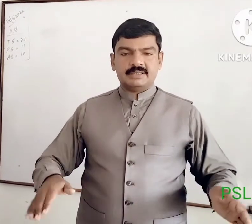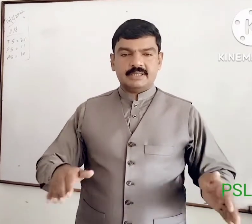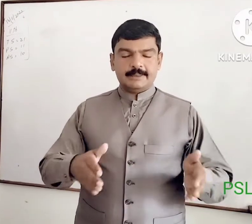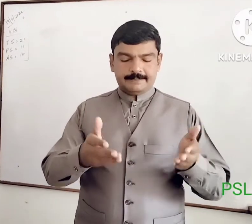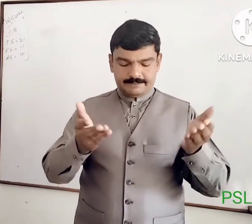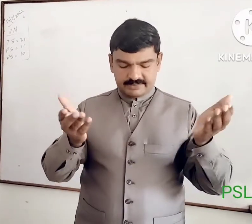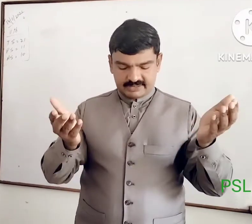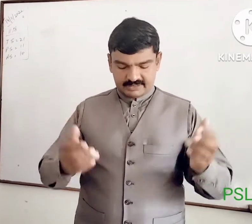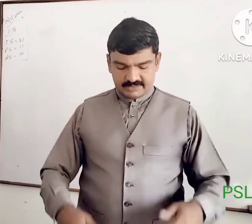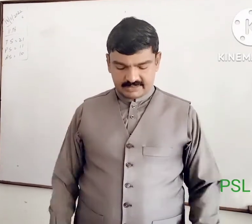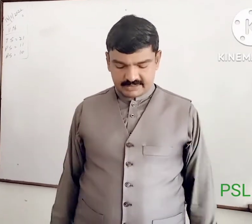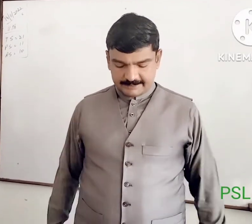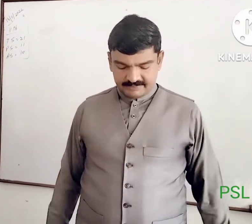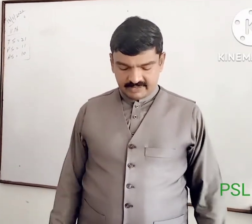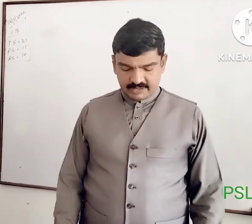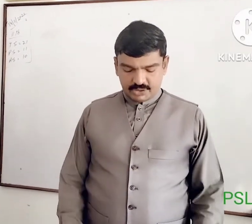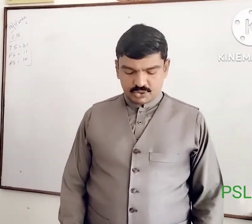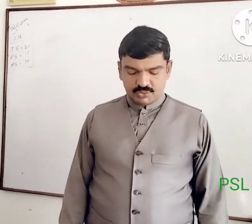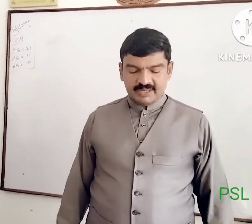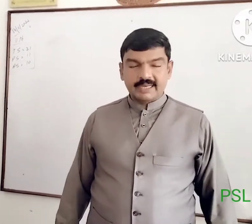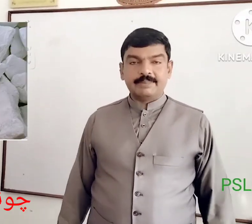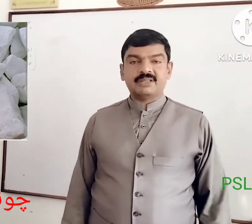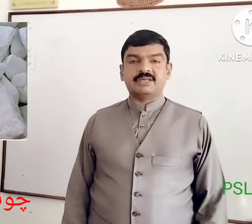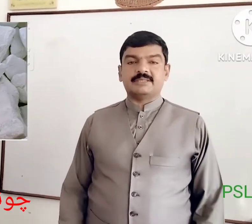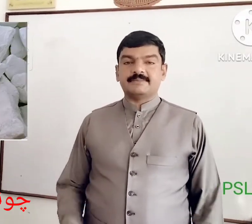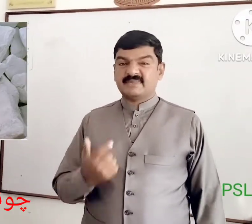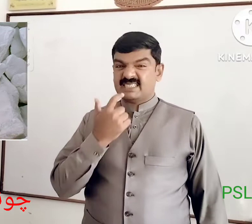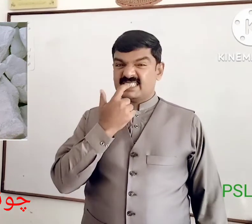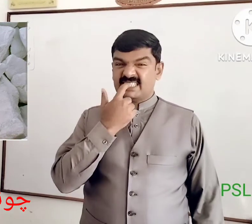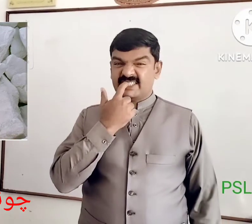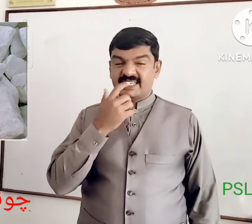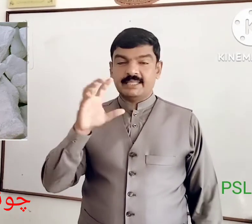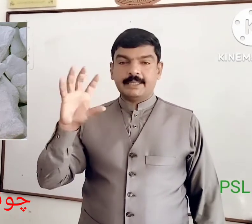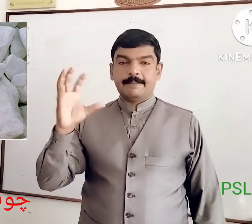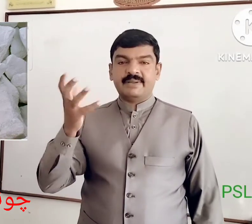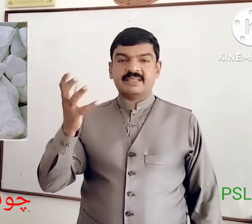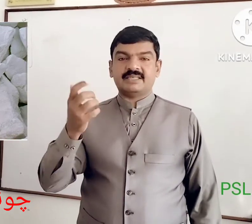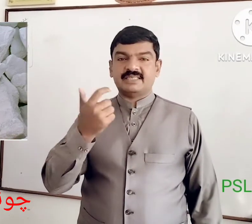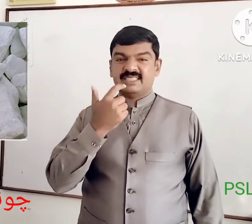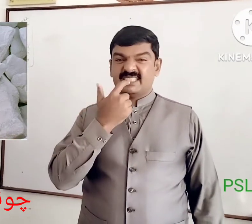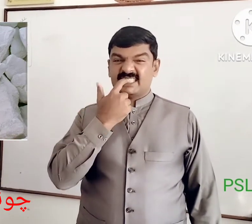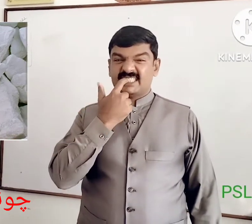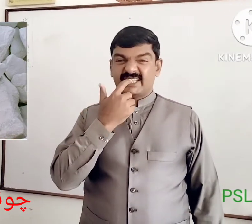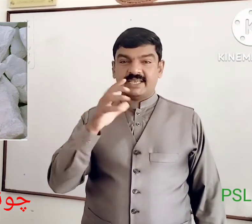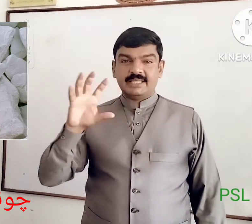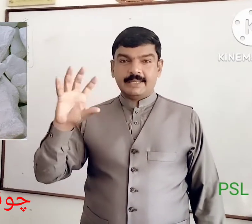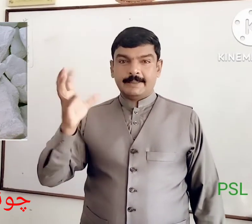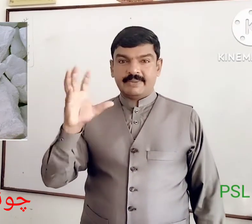जैसे बर्तन। चूने का पत्थर, सफेद पत्थर, सफेद